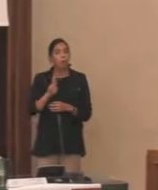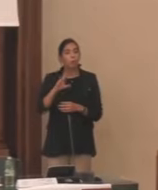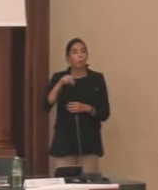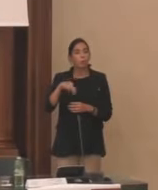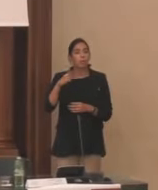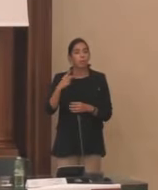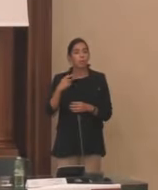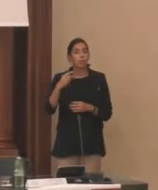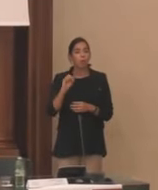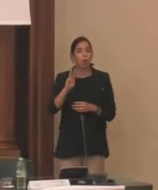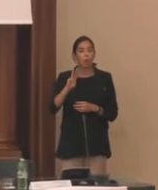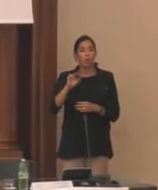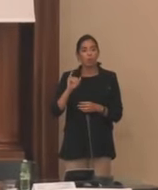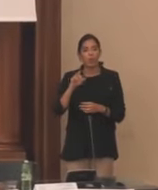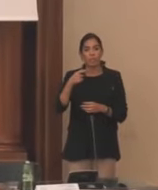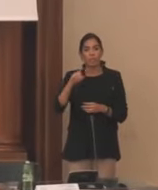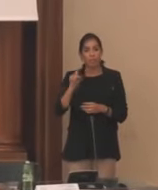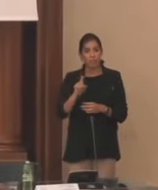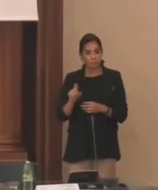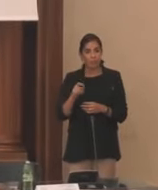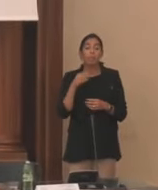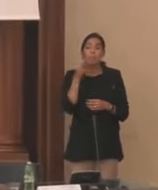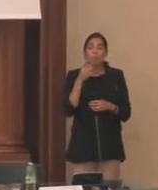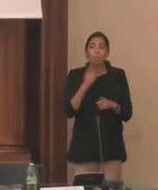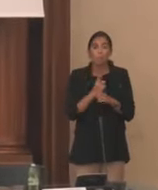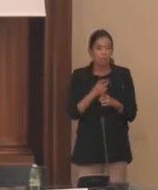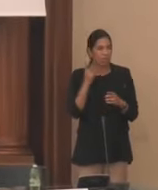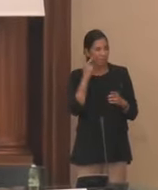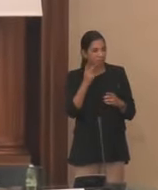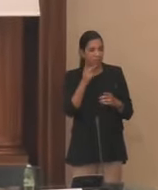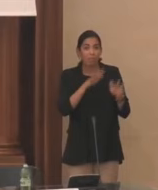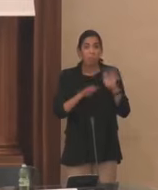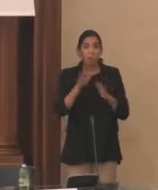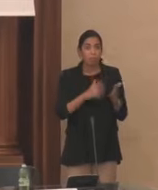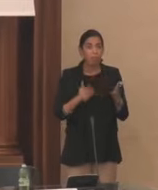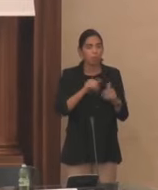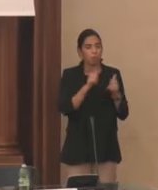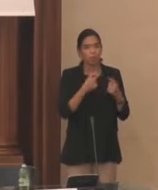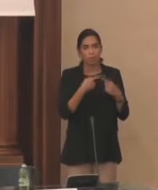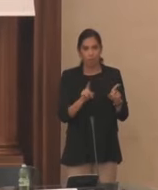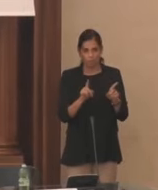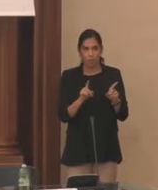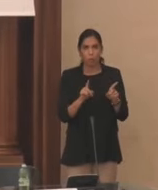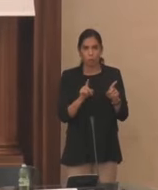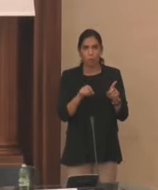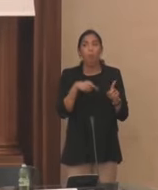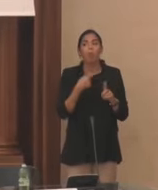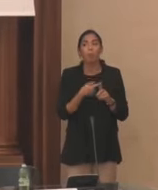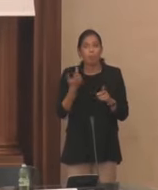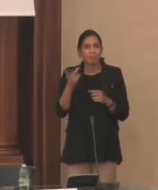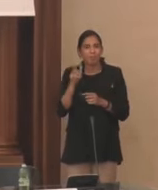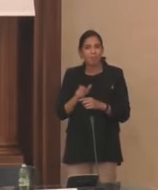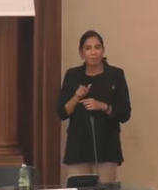Bisogna raccogliere le informazioni in un altro modo, ed ecco che il clinico, quello che vede il clinico con i suoi occhi, acquista